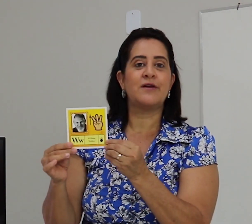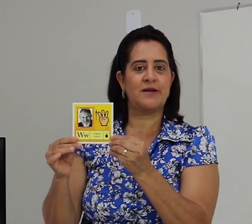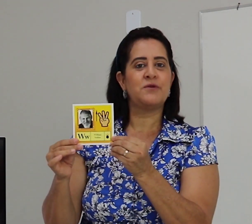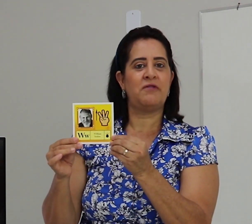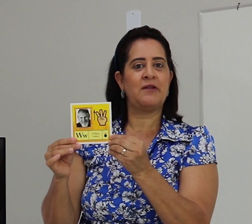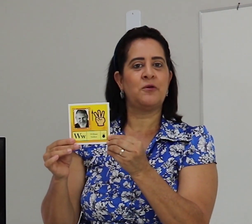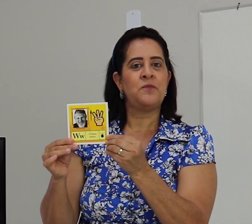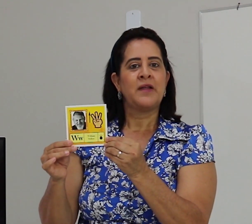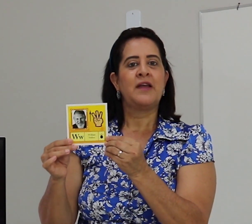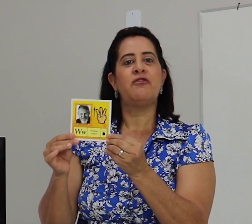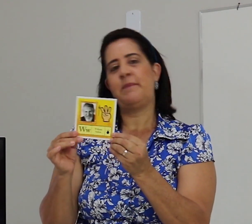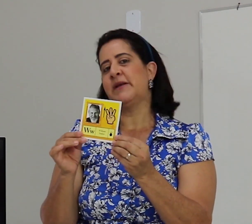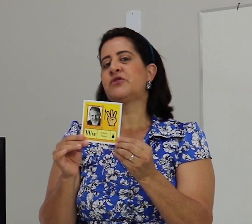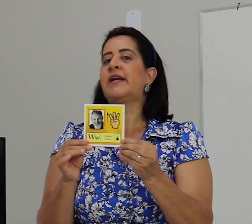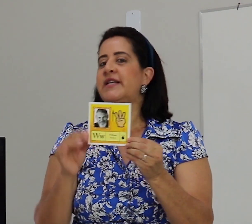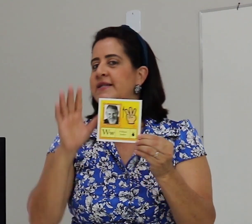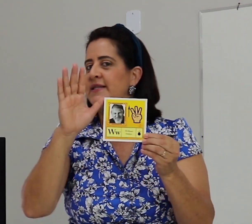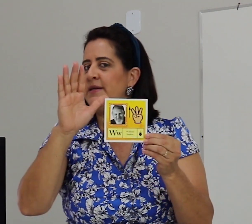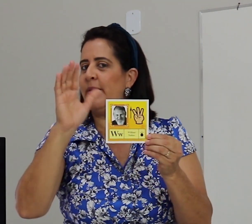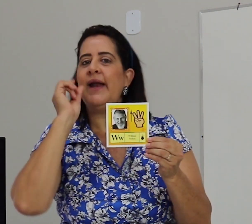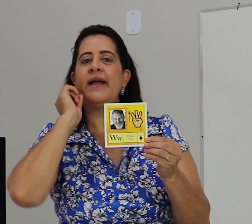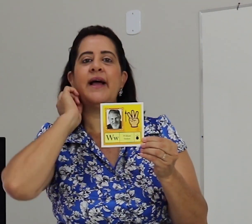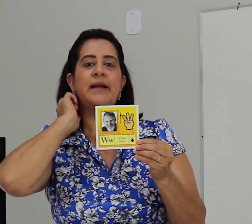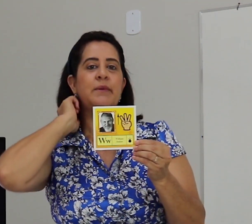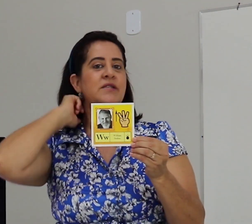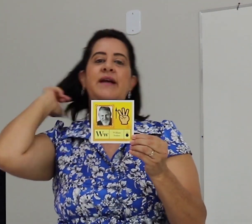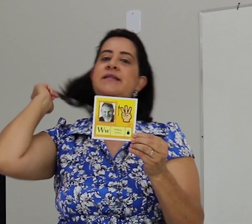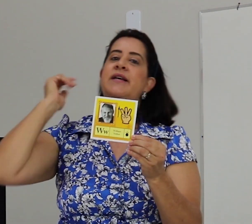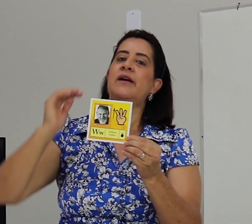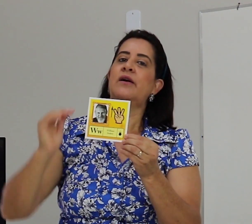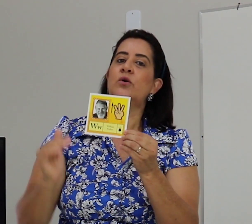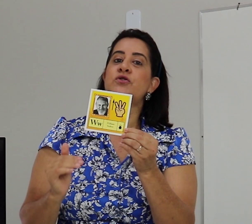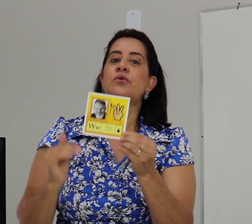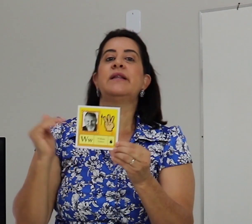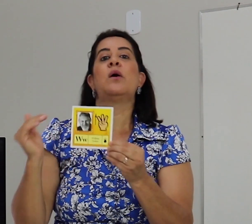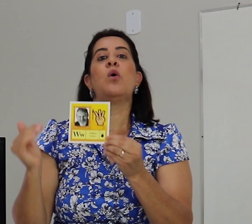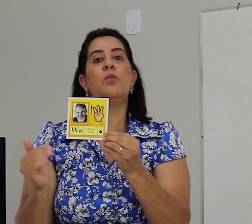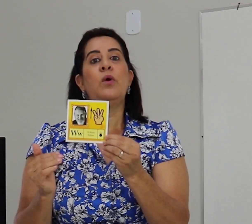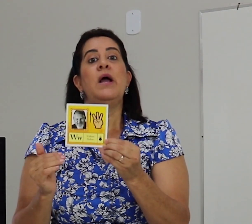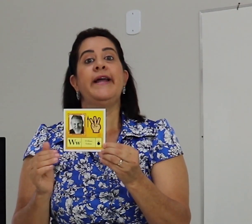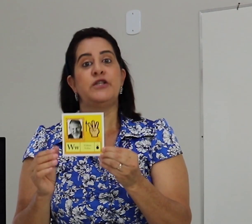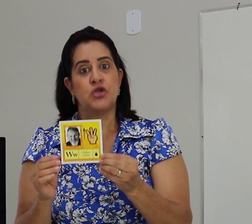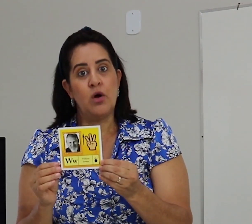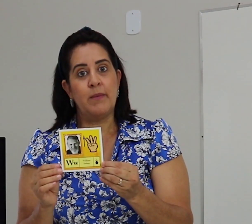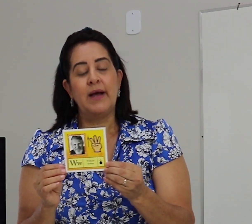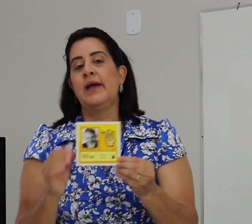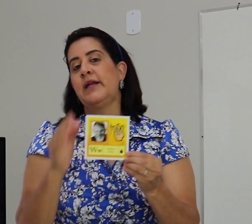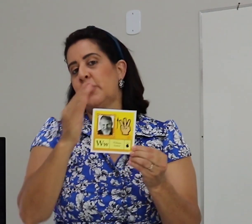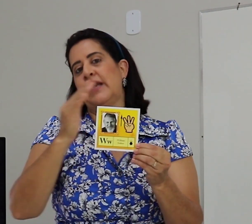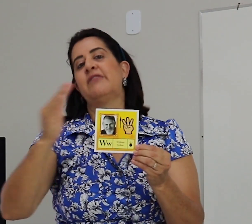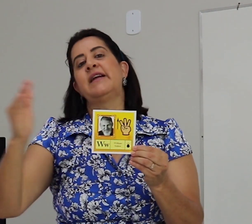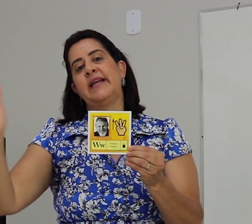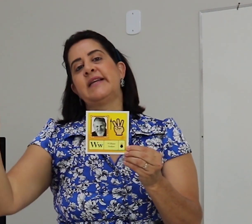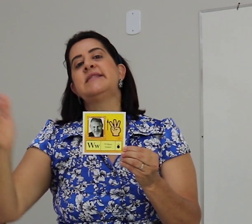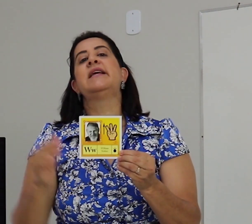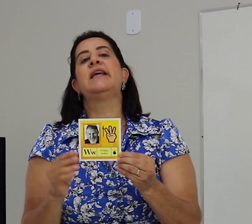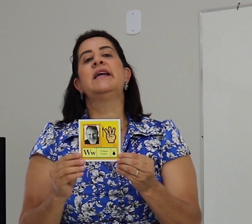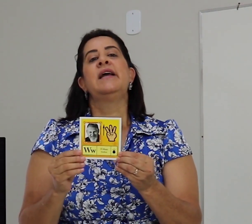nós estamos vendo, que foi a pessoa que disse assim, peraí, a Libras vai ser construída como idioma, então ela vai ter que seguir